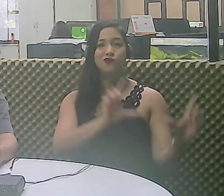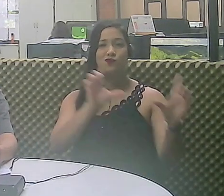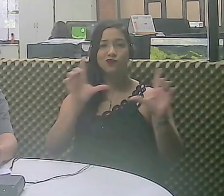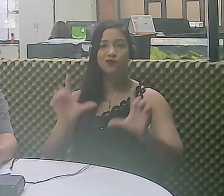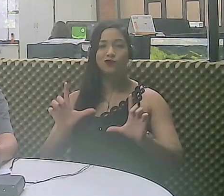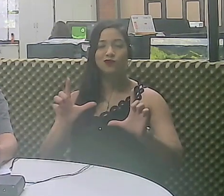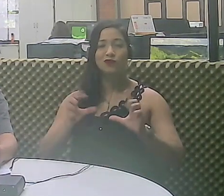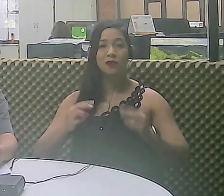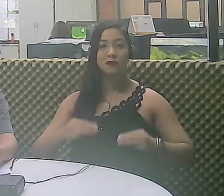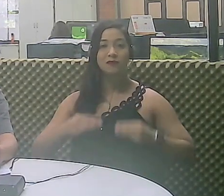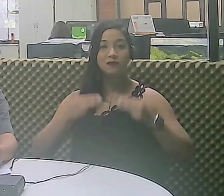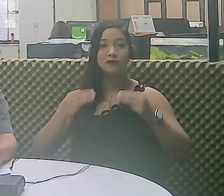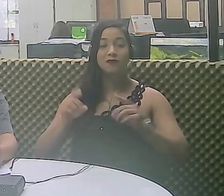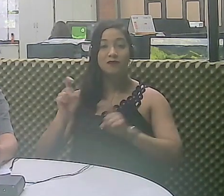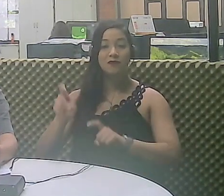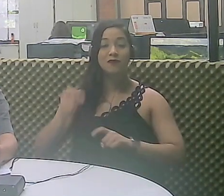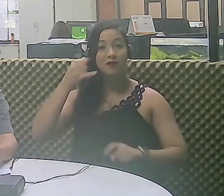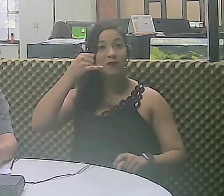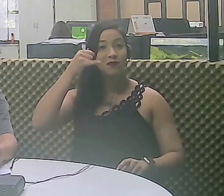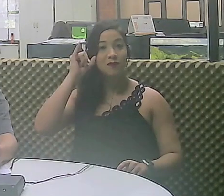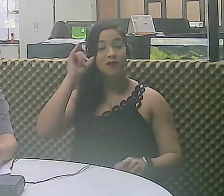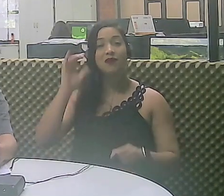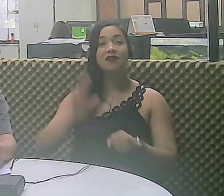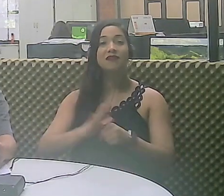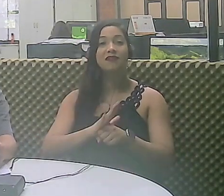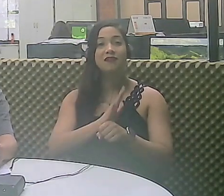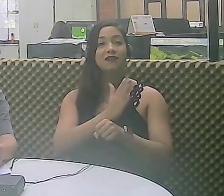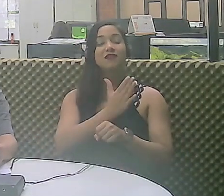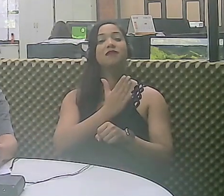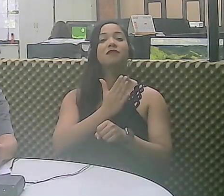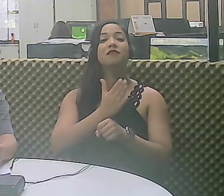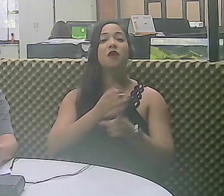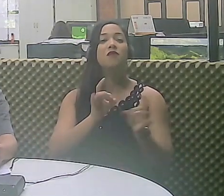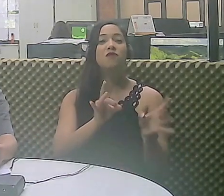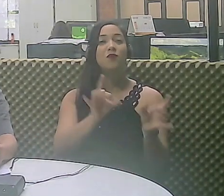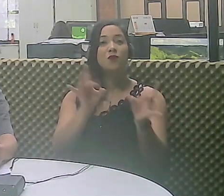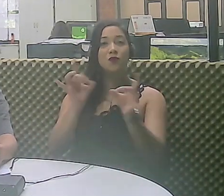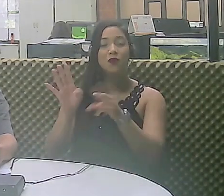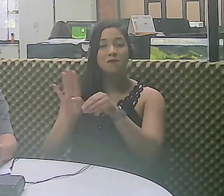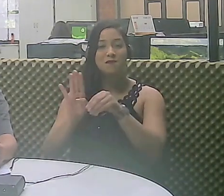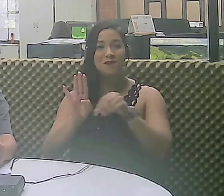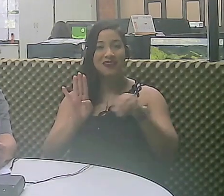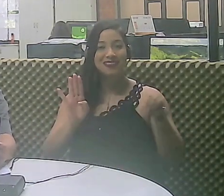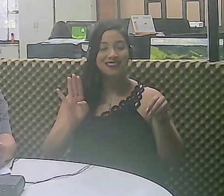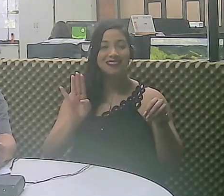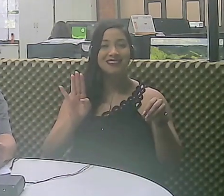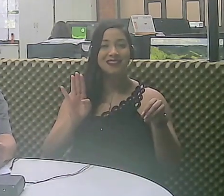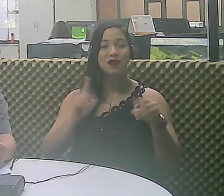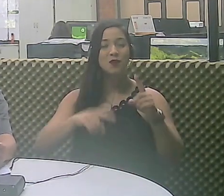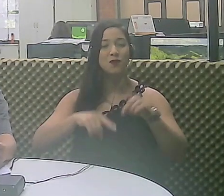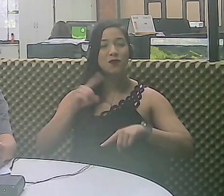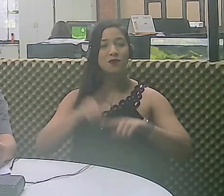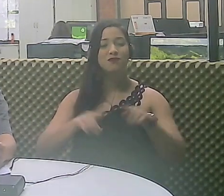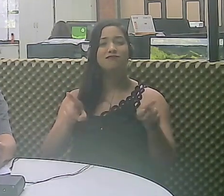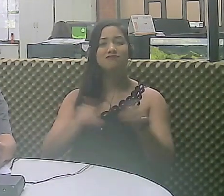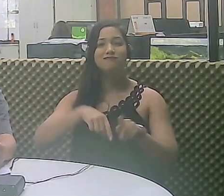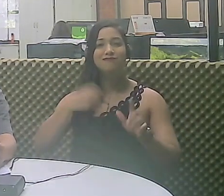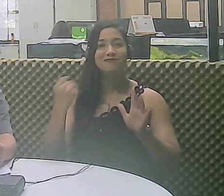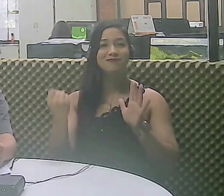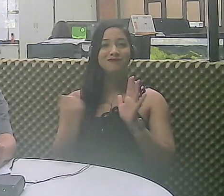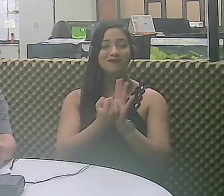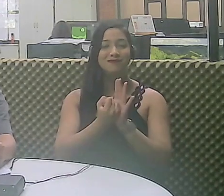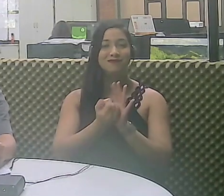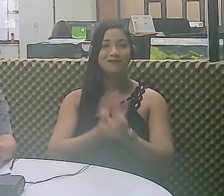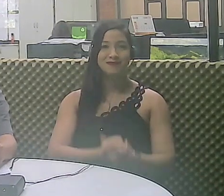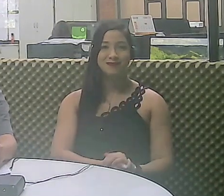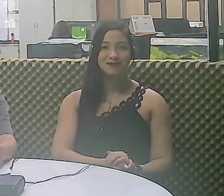Ministério da Agricultura, Pecuária e Abastecimento para comercializar o pó de basalto, produto também registrado pelo órgão.